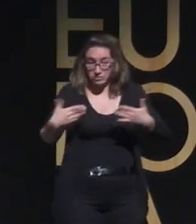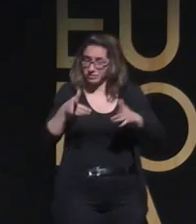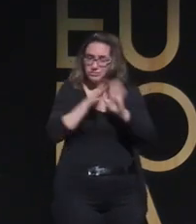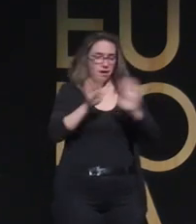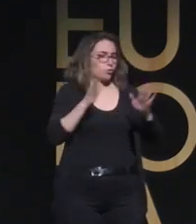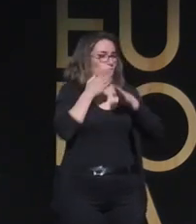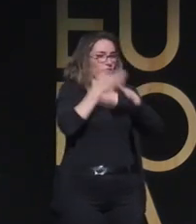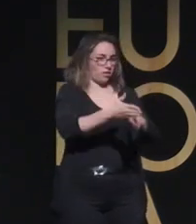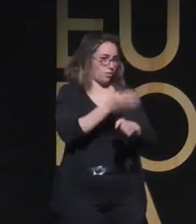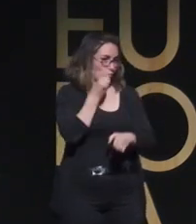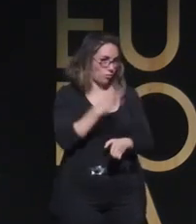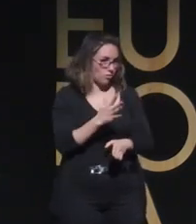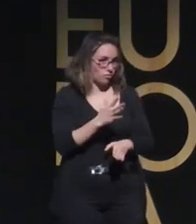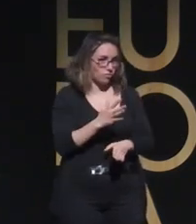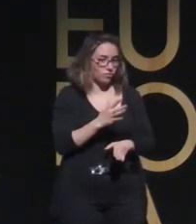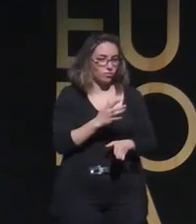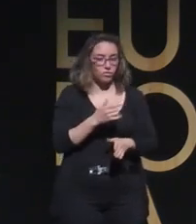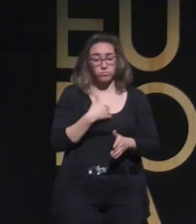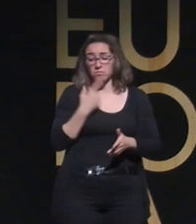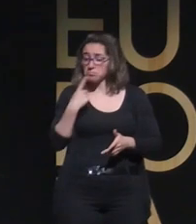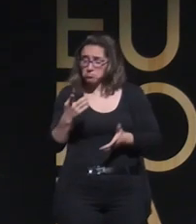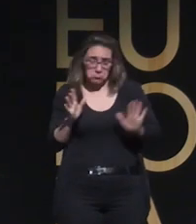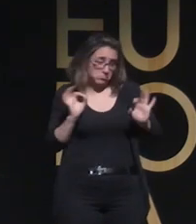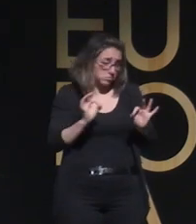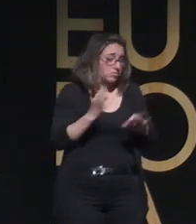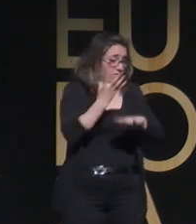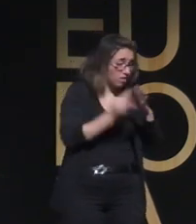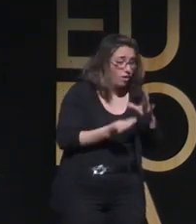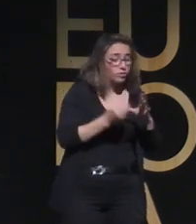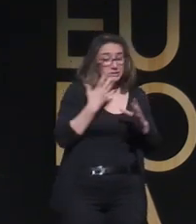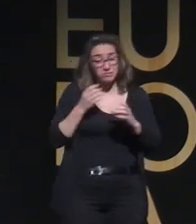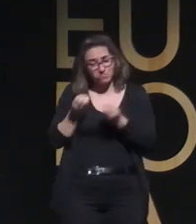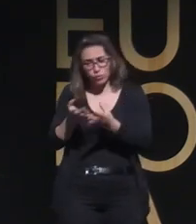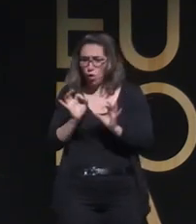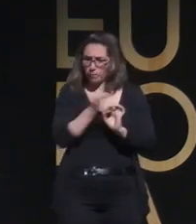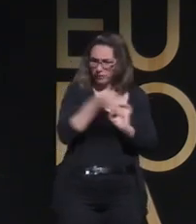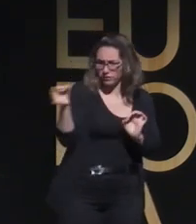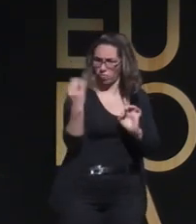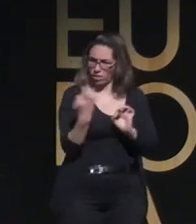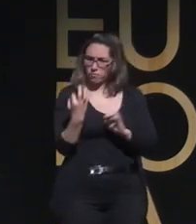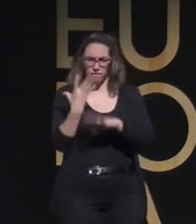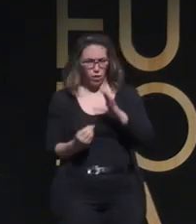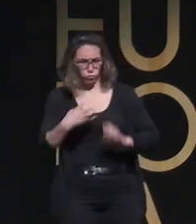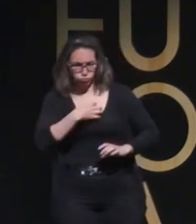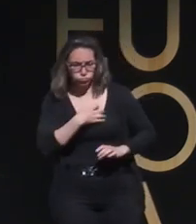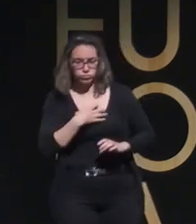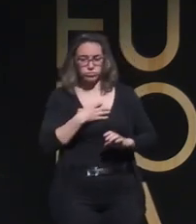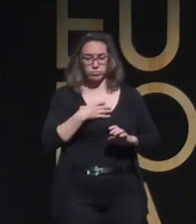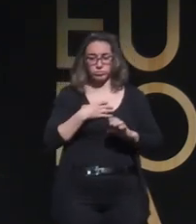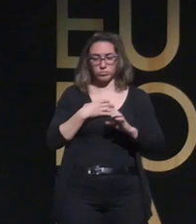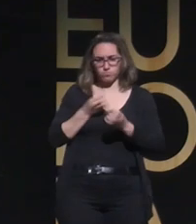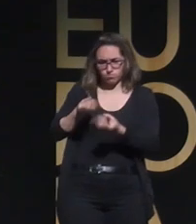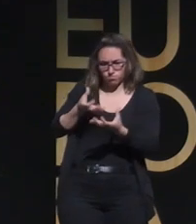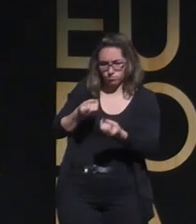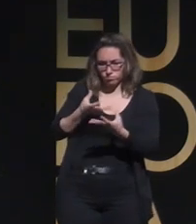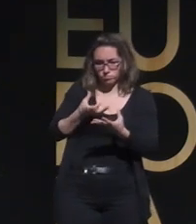buenos. El hacer creer que nos equivocamos, el hacer creer que todo es perfecto, el hacer creer que no me importa, el hacerte creer... Ahora con un padre lleva sin hablarle